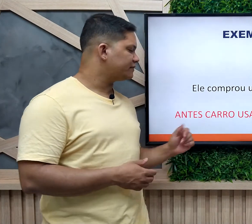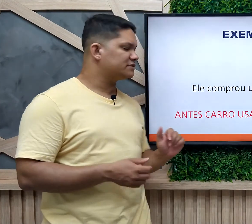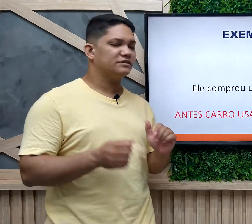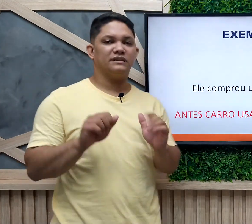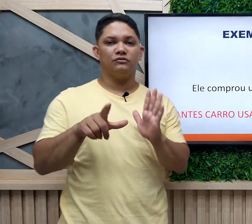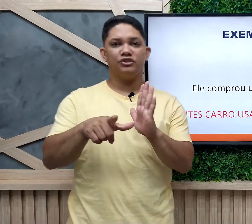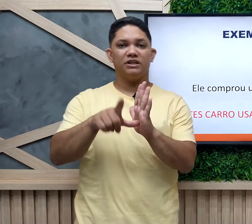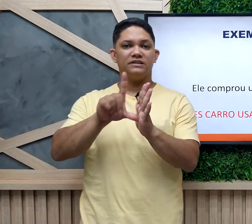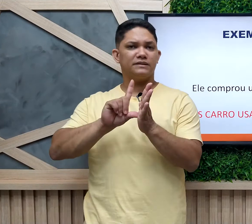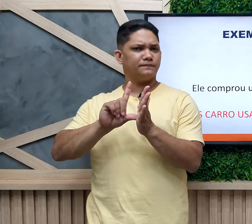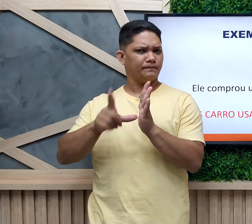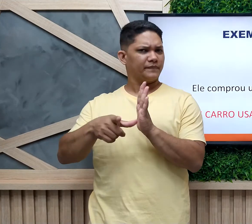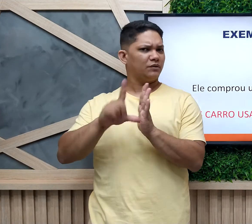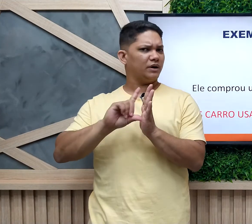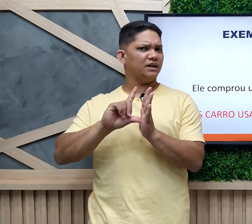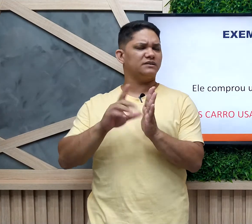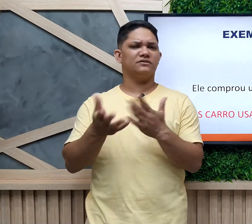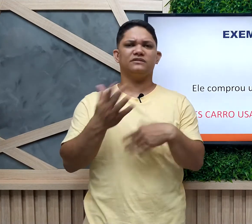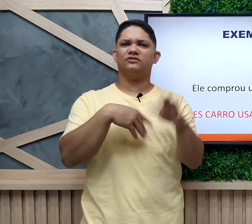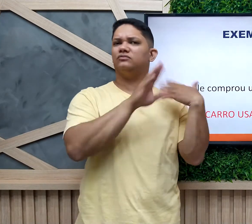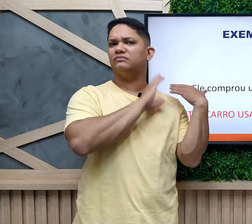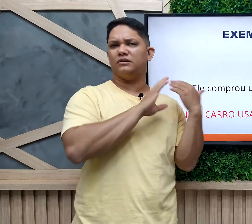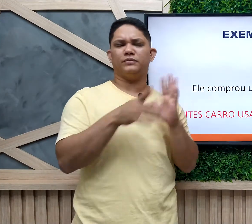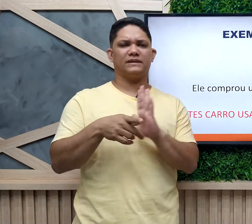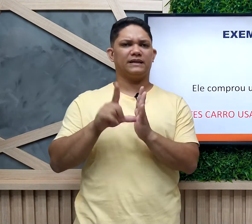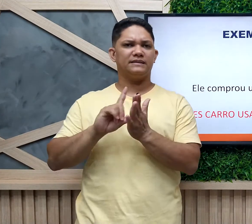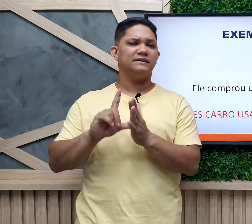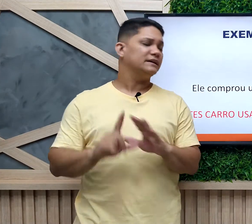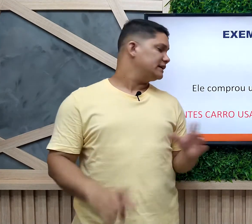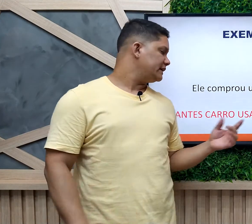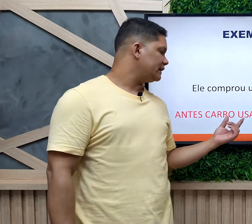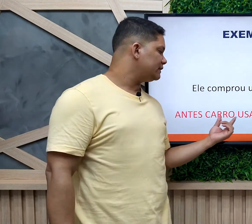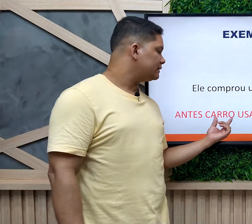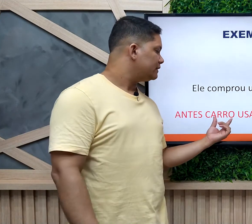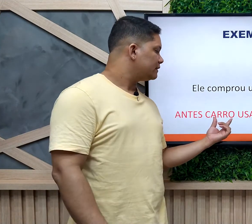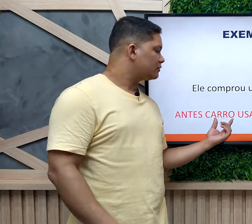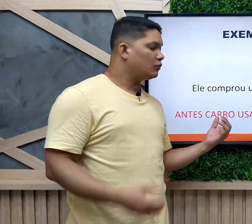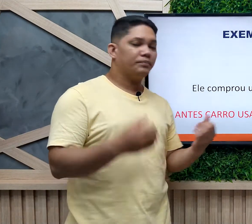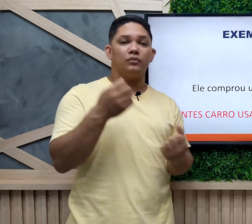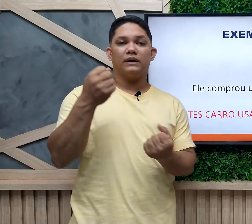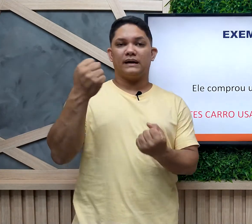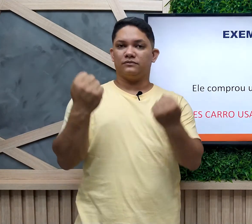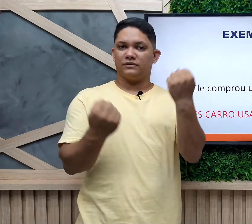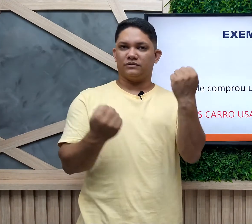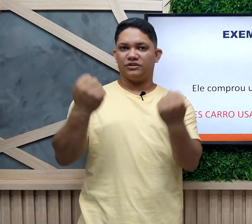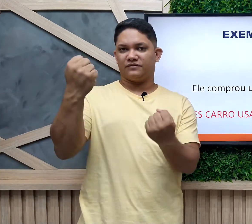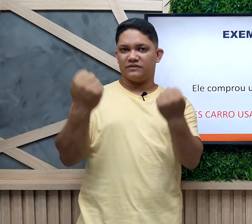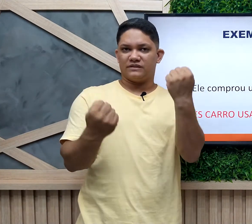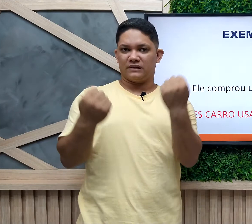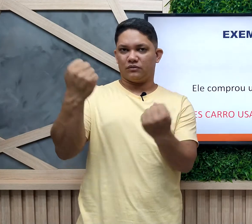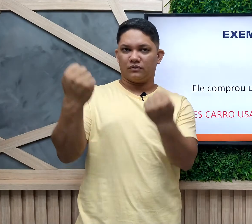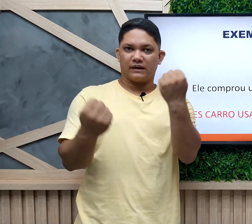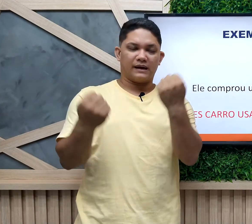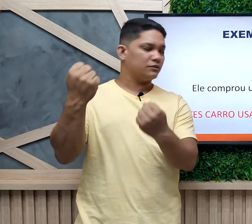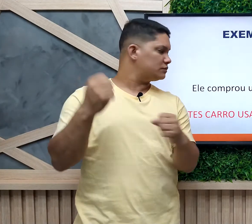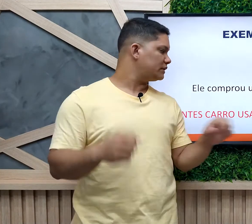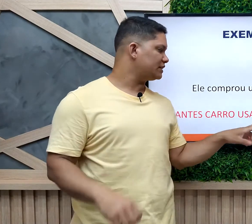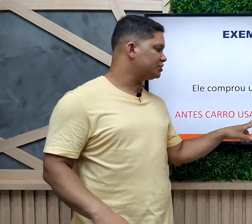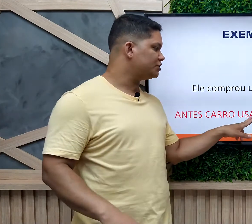fazer o sinal de antes. Então antes, ou seja, algum tempo atrás, ele comprou um carro, então a gente faz o sinal carro, a gente diz